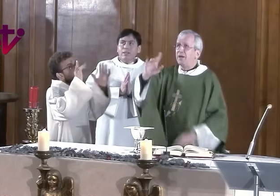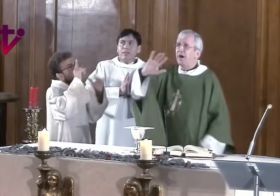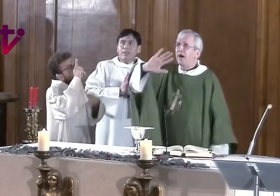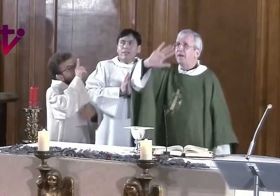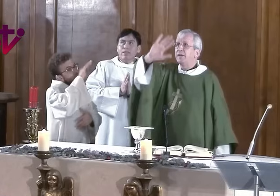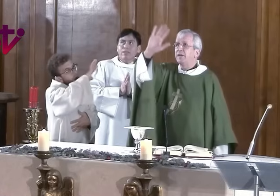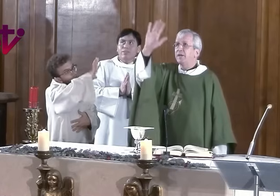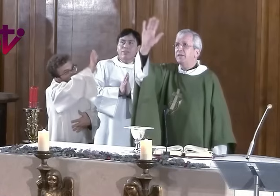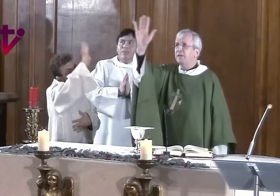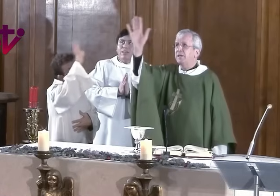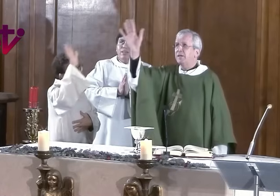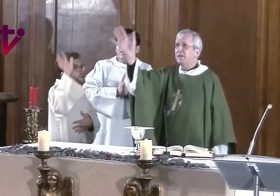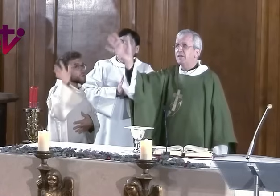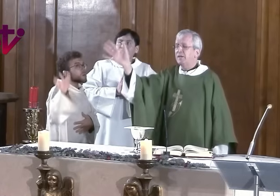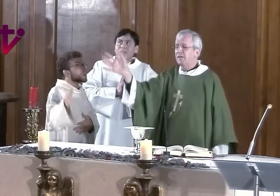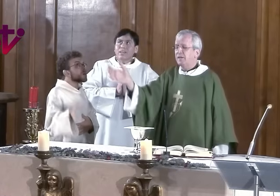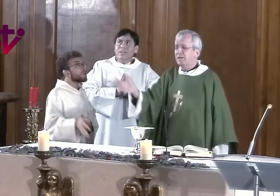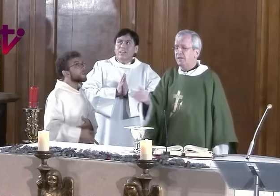Hosanna en el